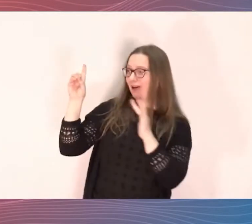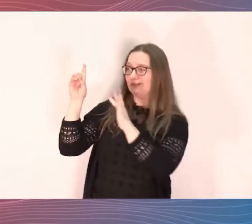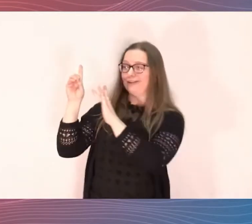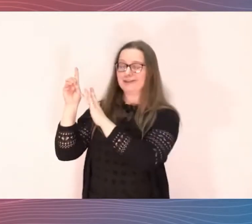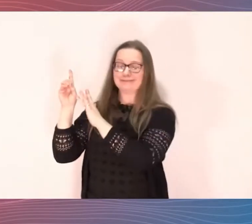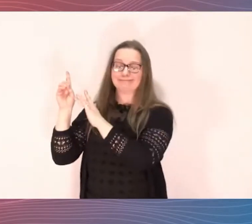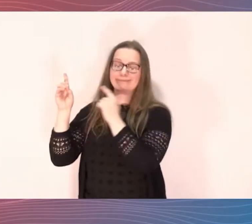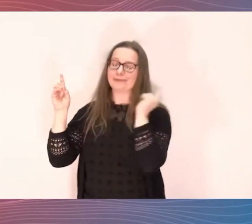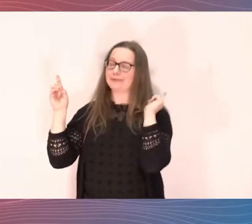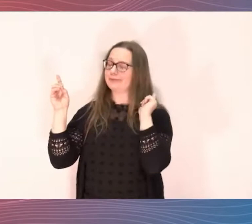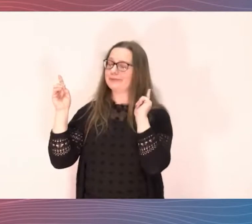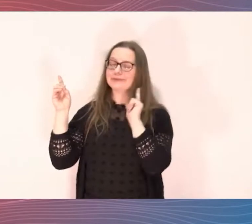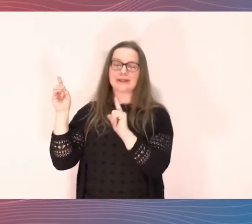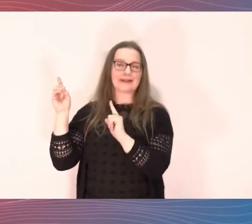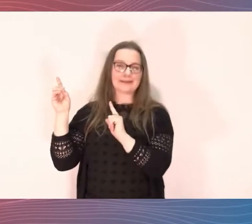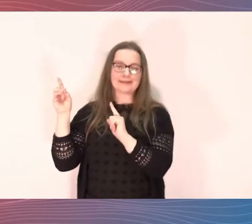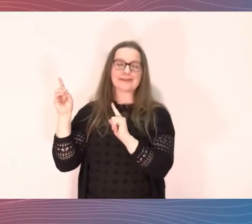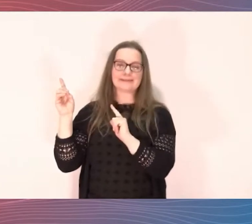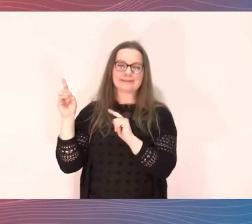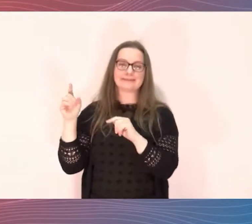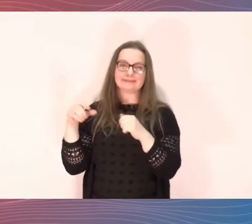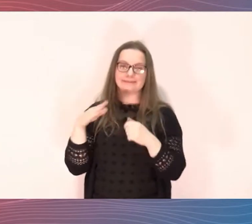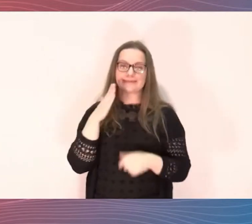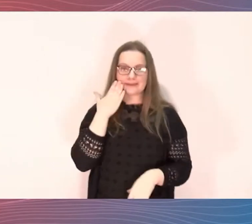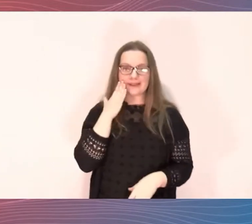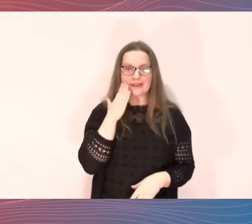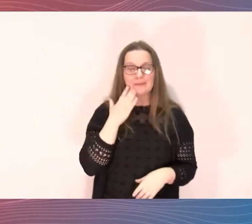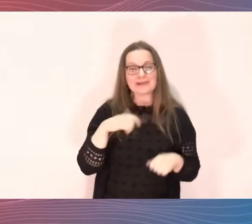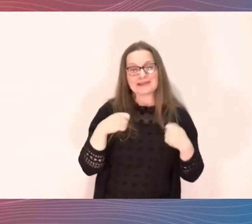nós temos acesso às coisas não desse mundo.